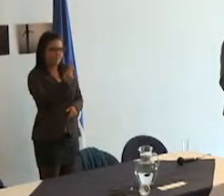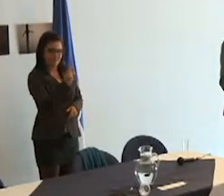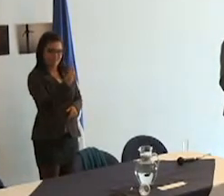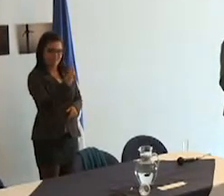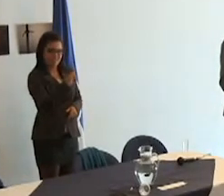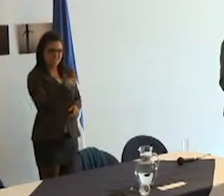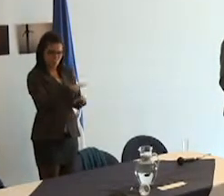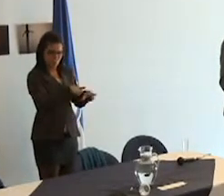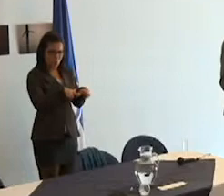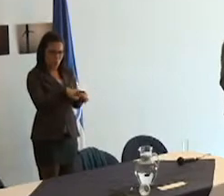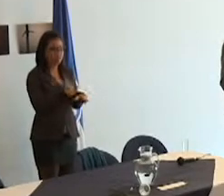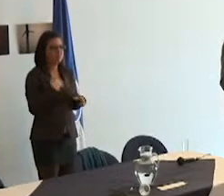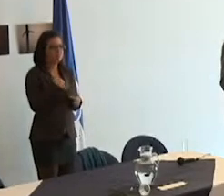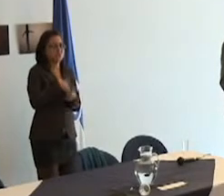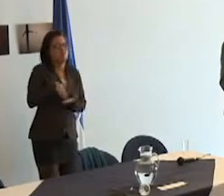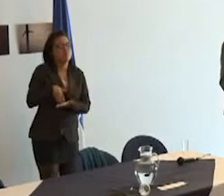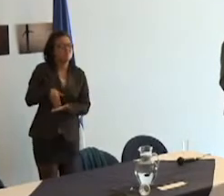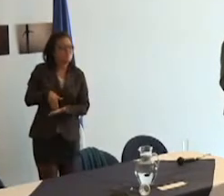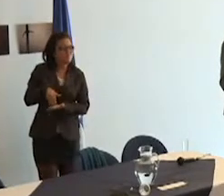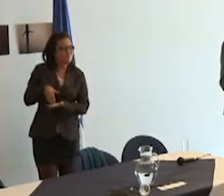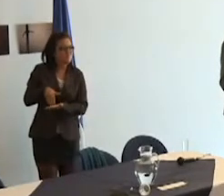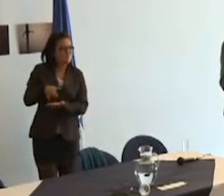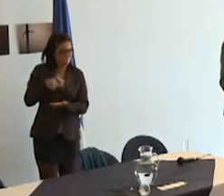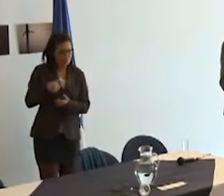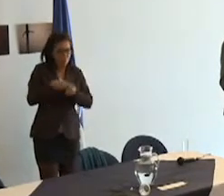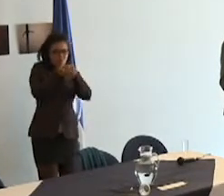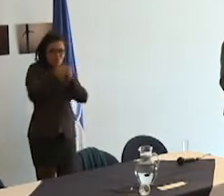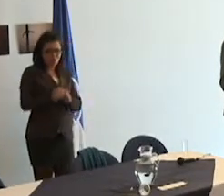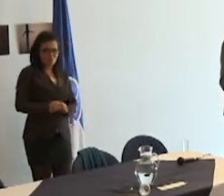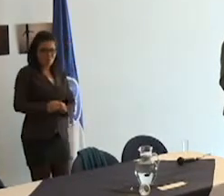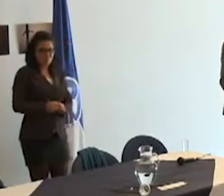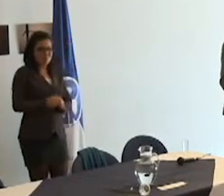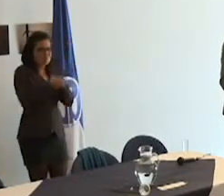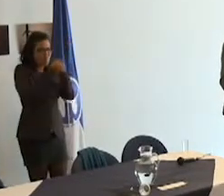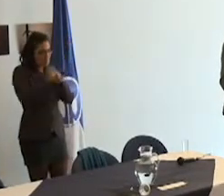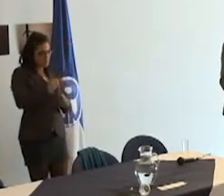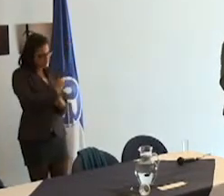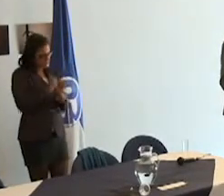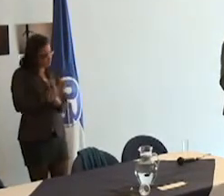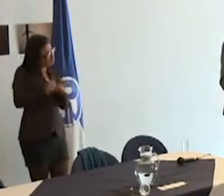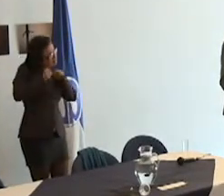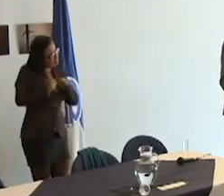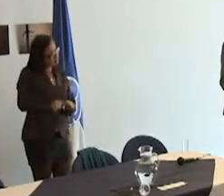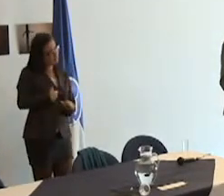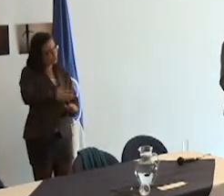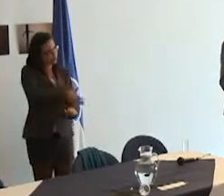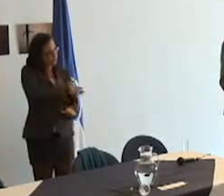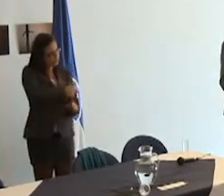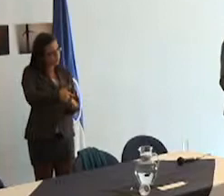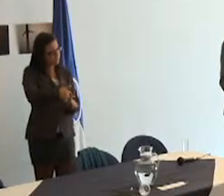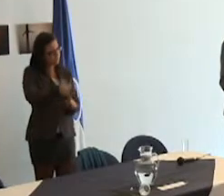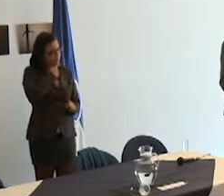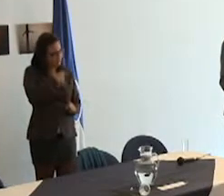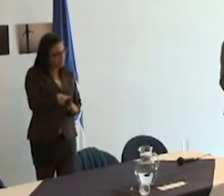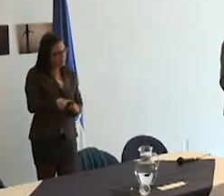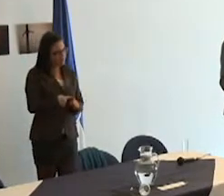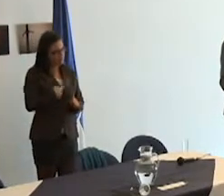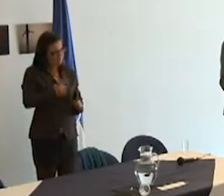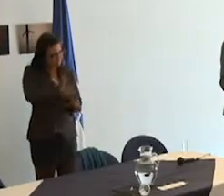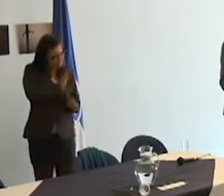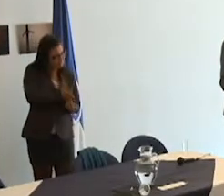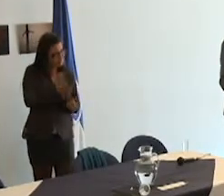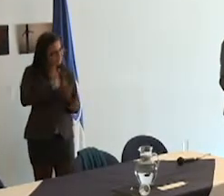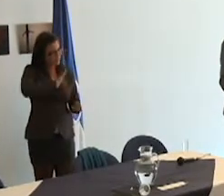dominio colonizador. Allí conservaron sus formas culturales, su música, su lengua, sus ritos,